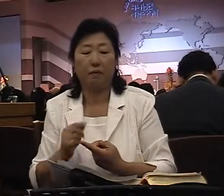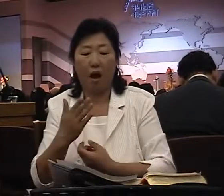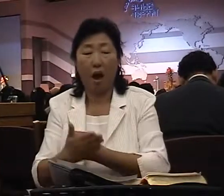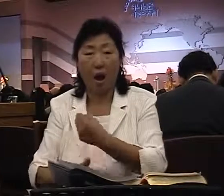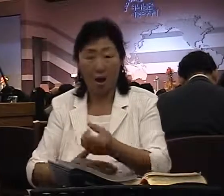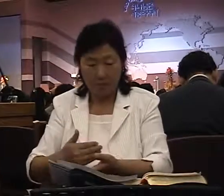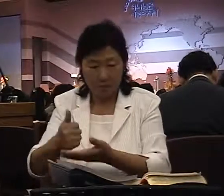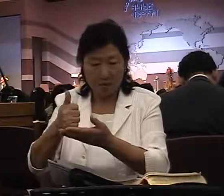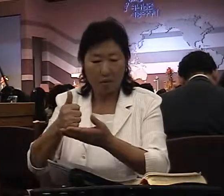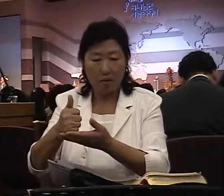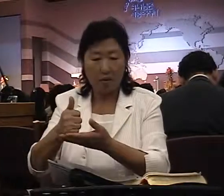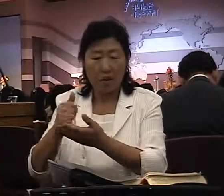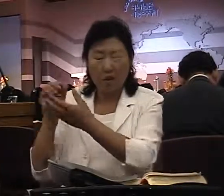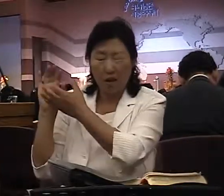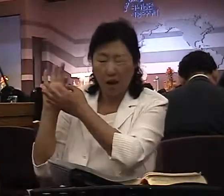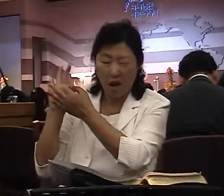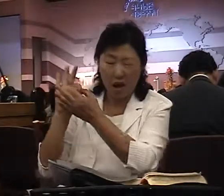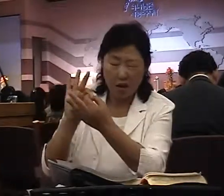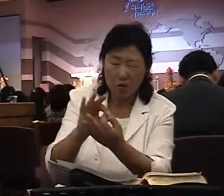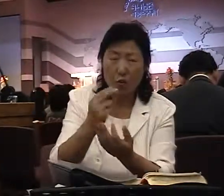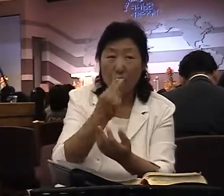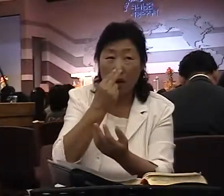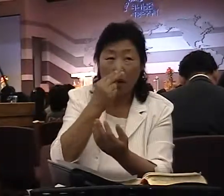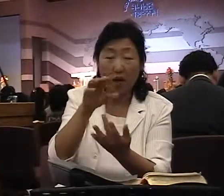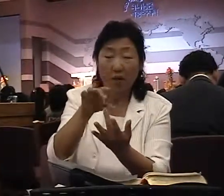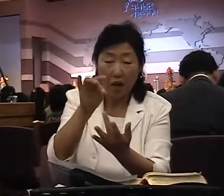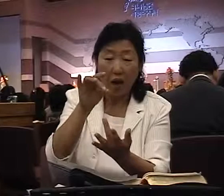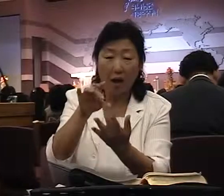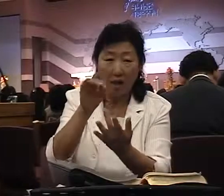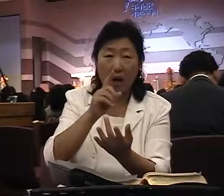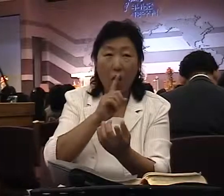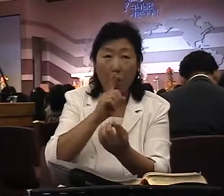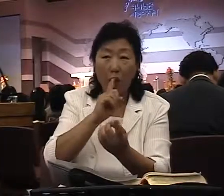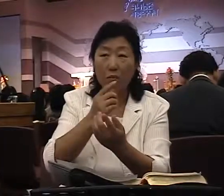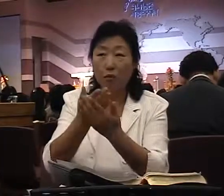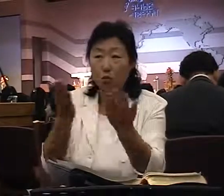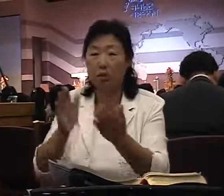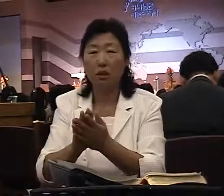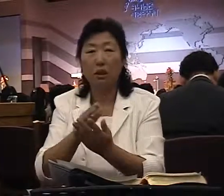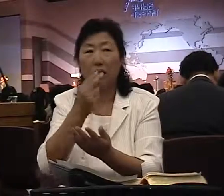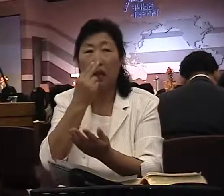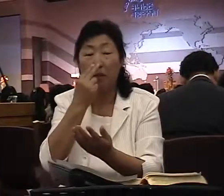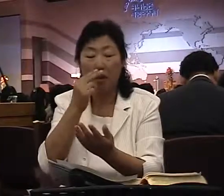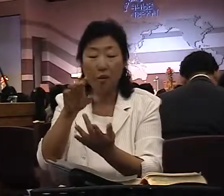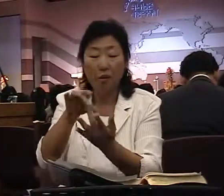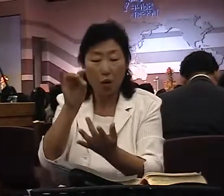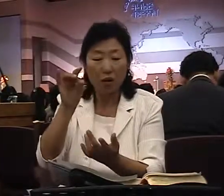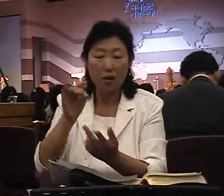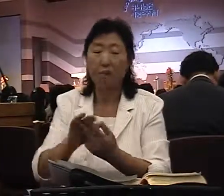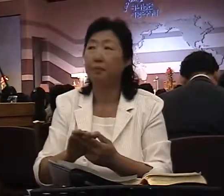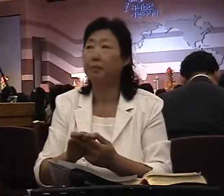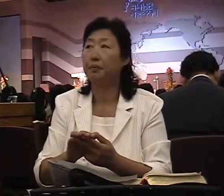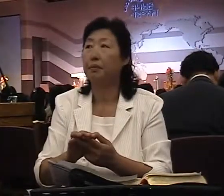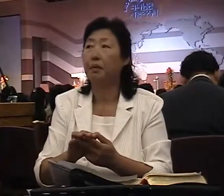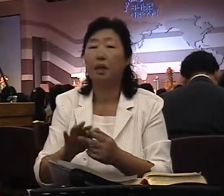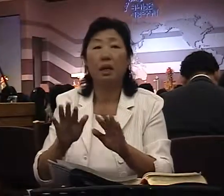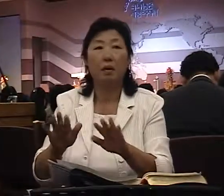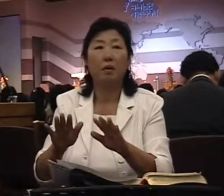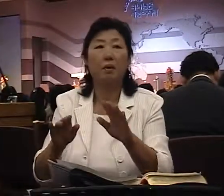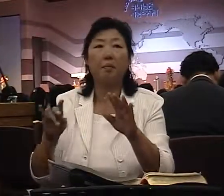하나님께서 계속 이 생명을 택하라 말씀을 하십니다. 이 생명을 택해야죠. 여러분 이번에 여러분 비행기를 타게 되면은요, 그